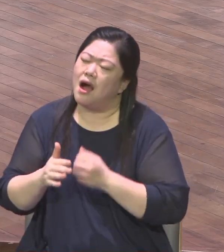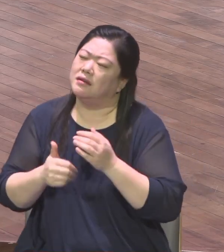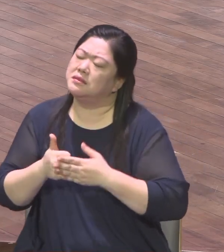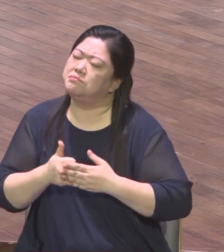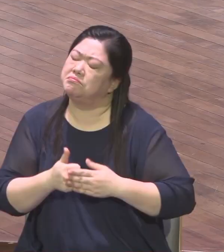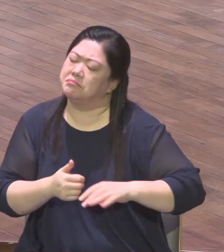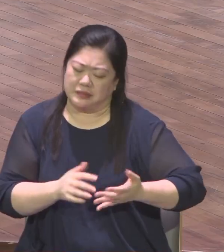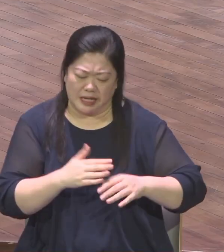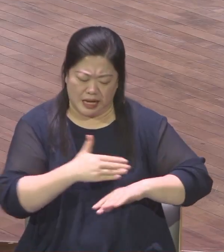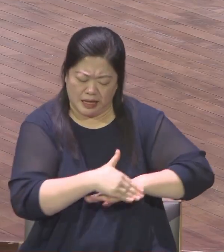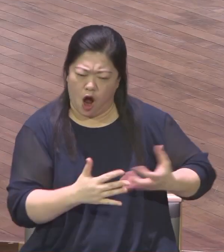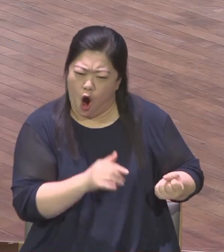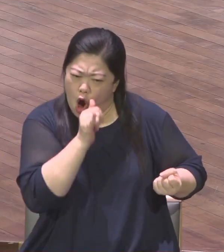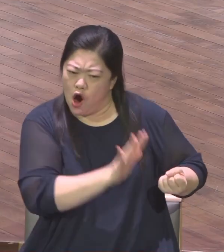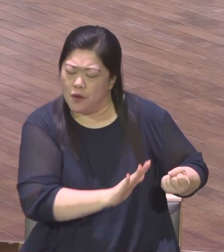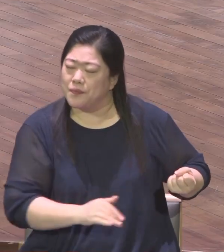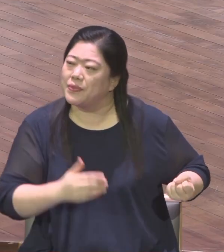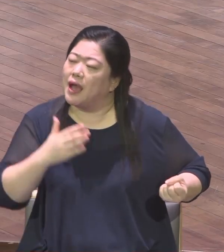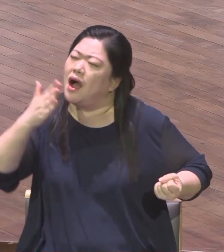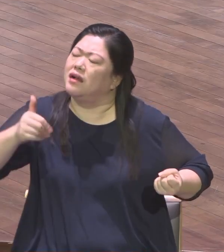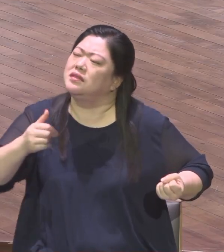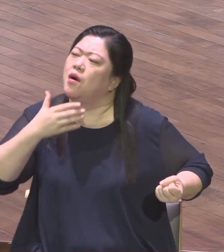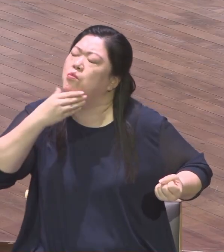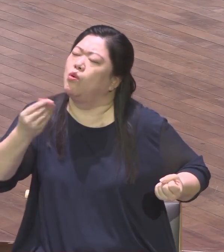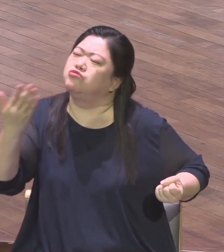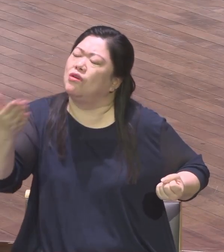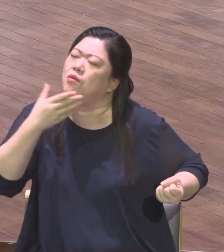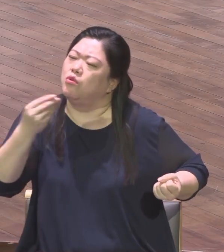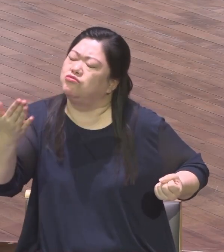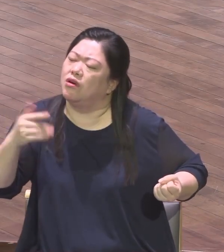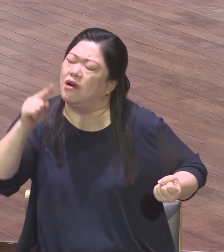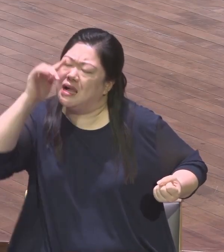축복해달라고. 하나님이 비서실장입니까?